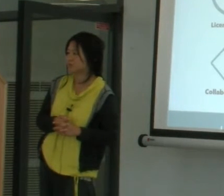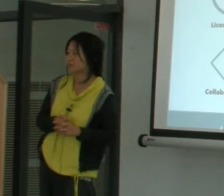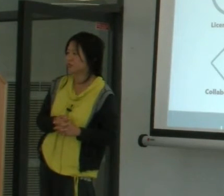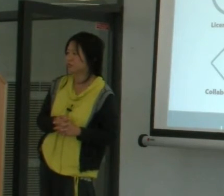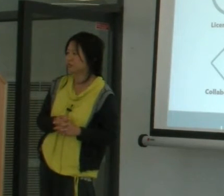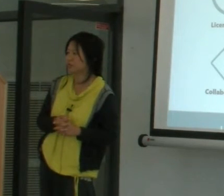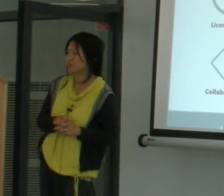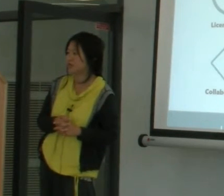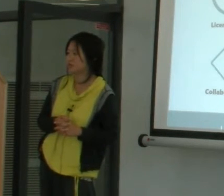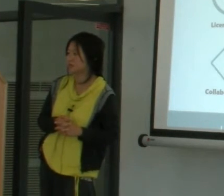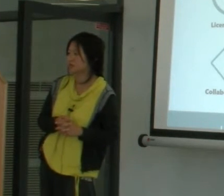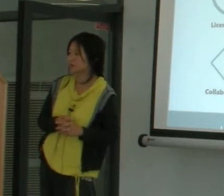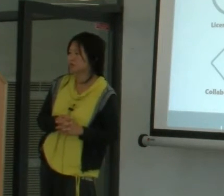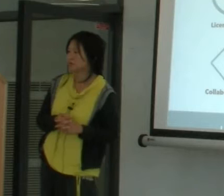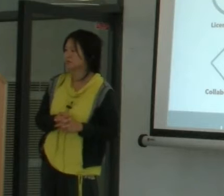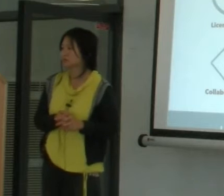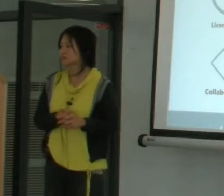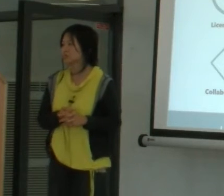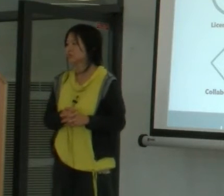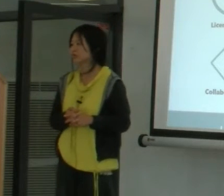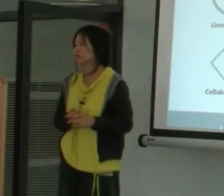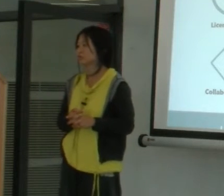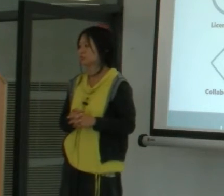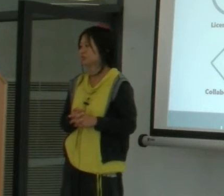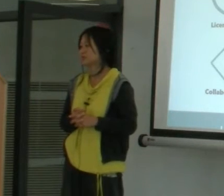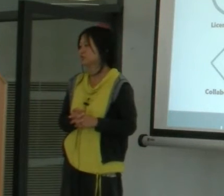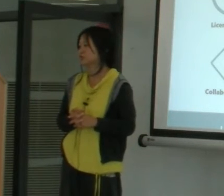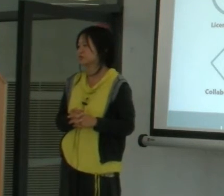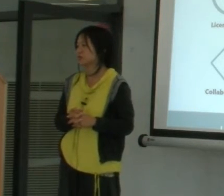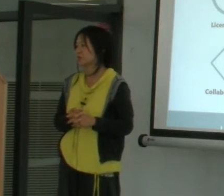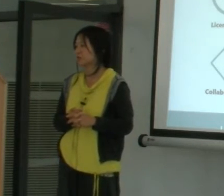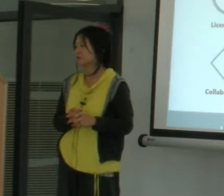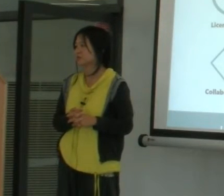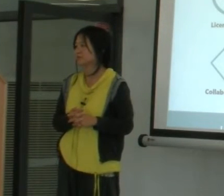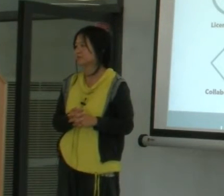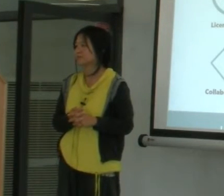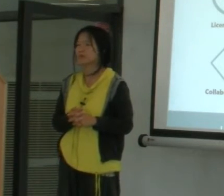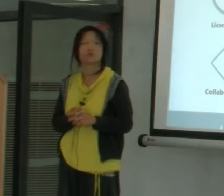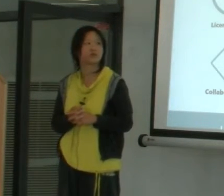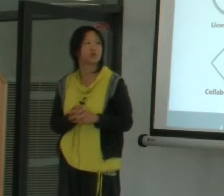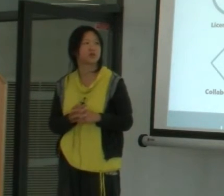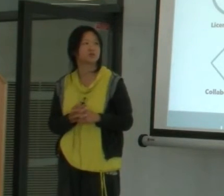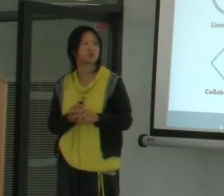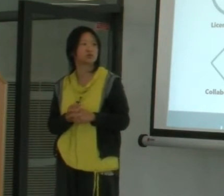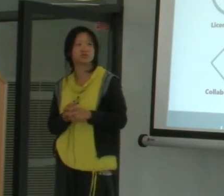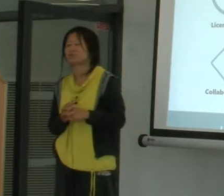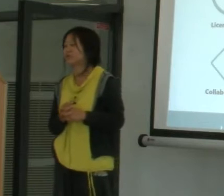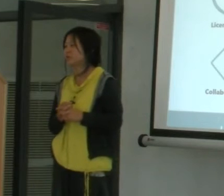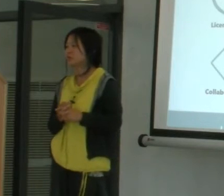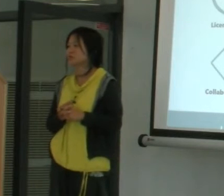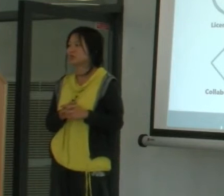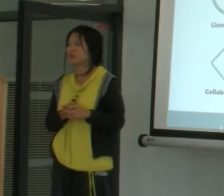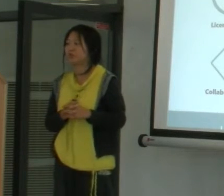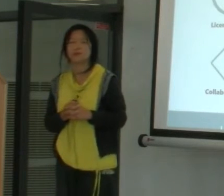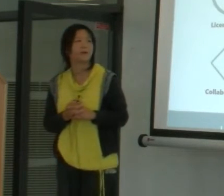Par exemple, oui, c'est les droits à l'image. Il faut laisser l'autorisation de la personne. Le fait que la personne autorise ou le fait